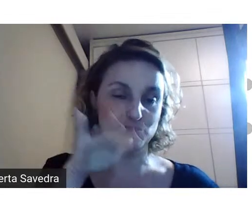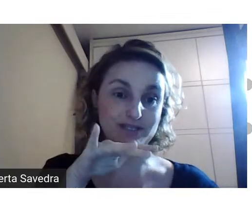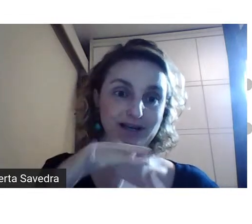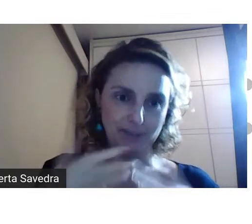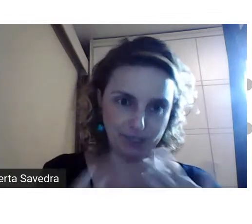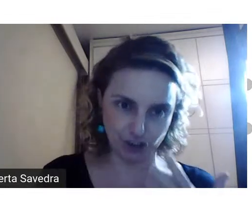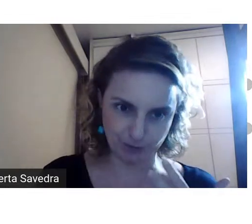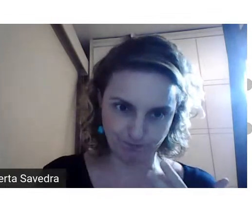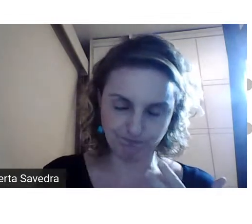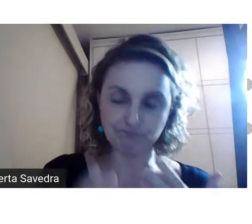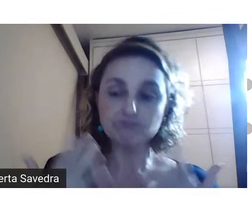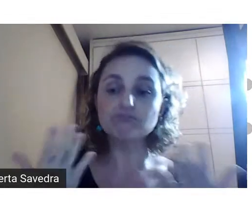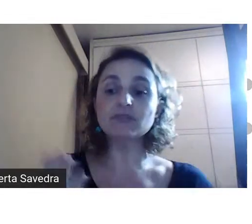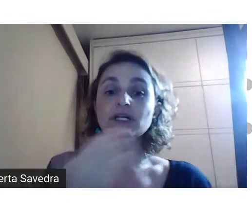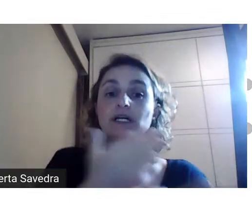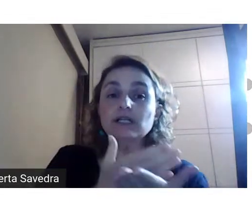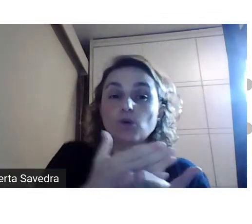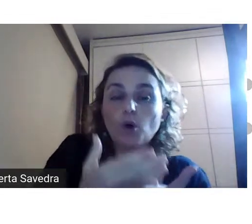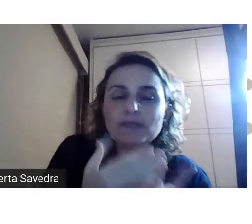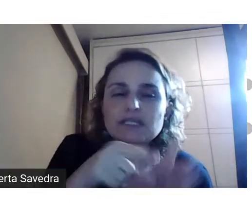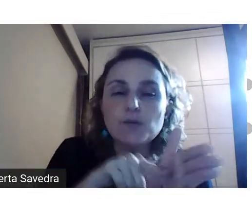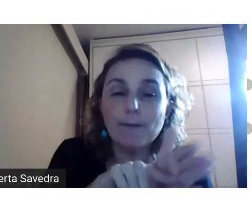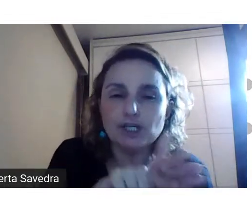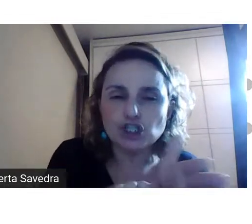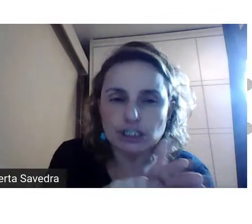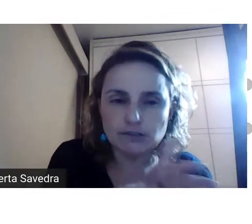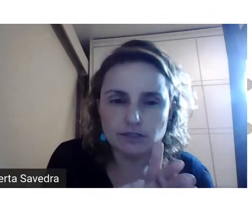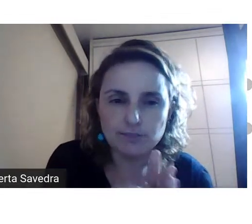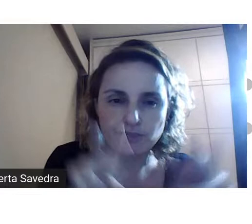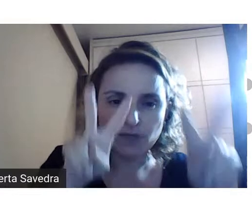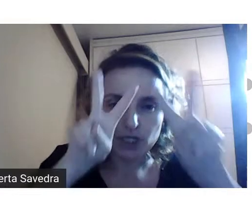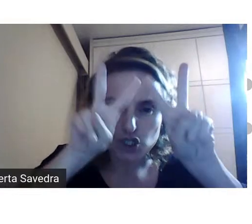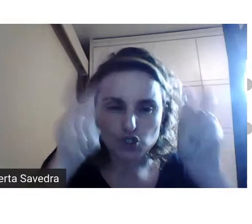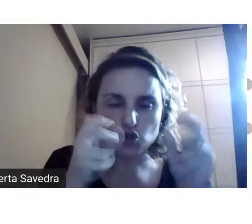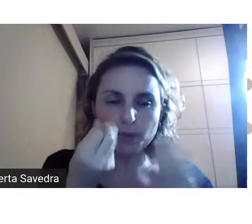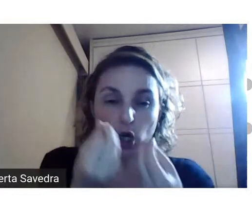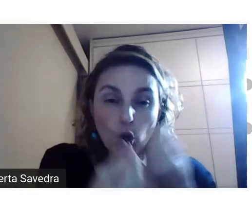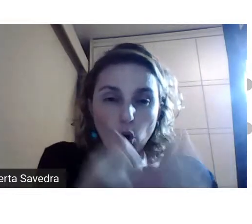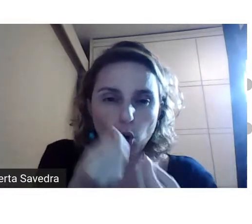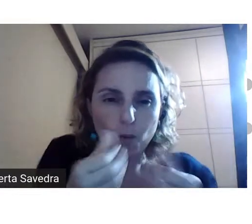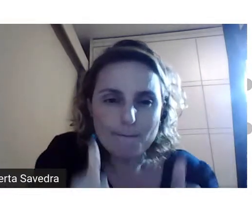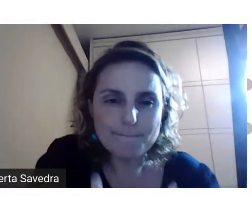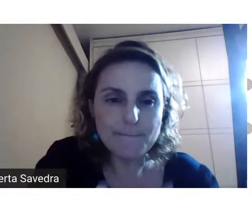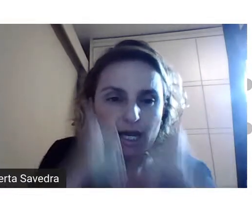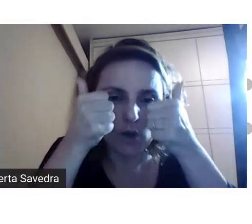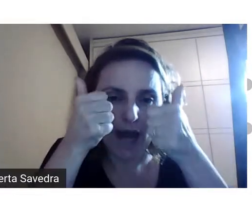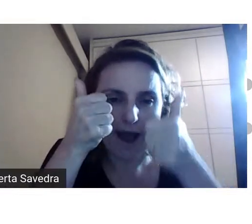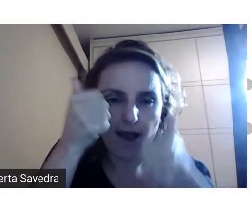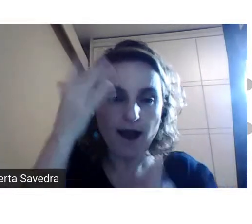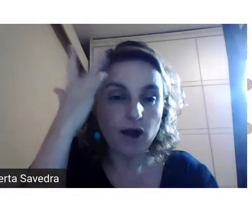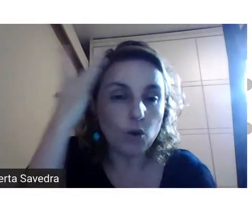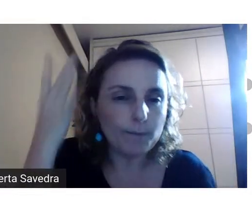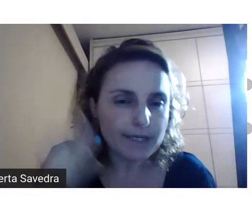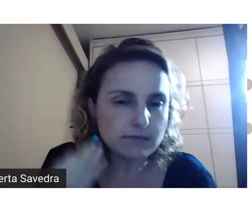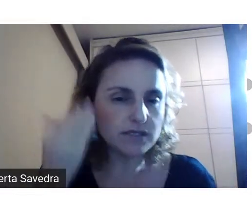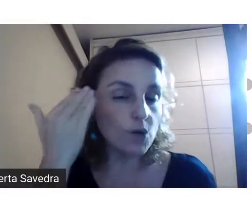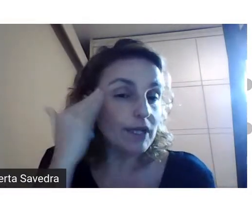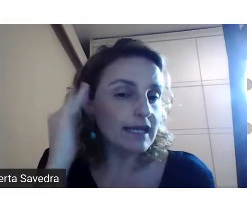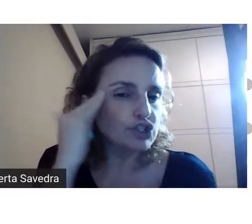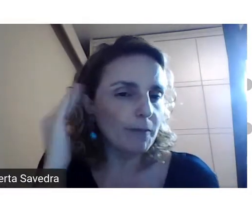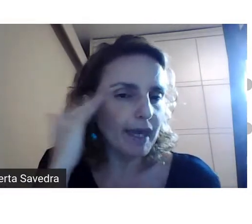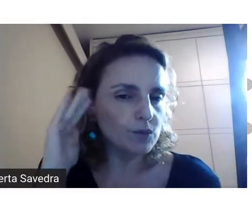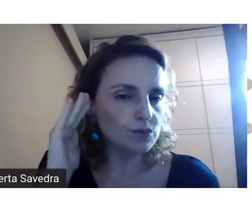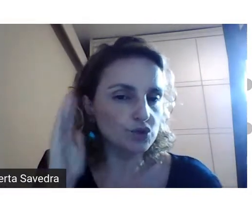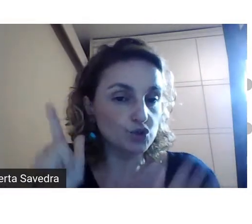identificavam os conceitos não entendiam esses conceitos e também não conseguia passar isso para sua língua sua língua